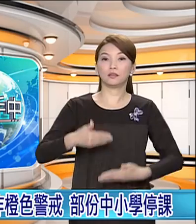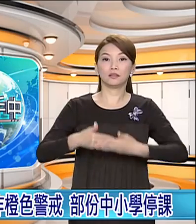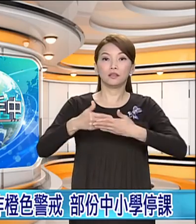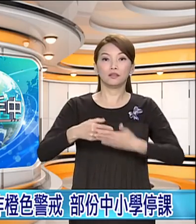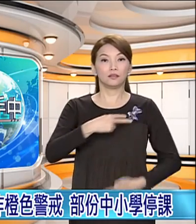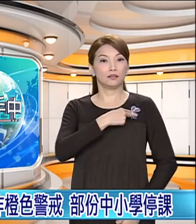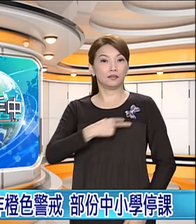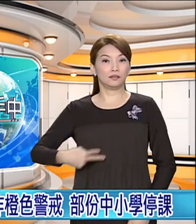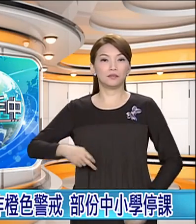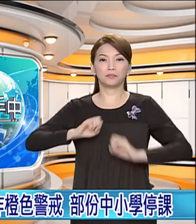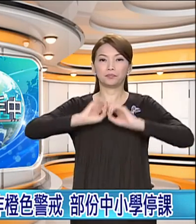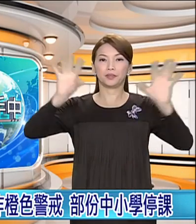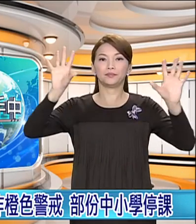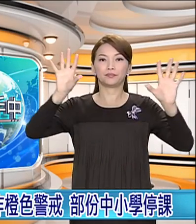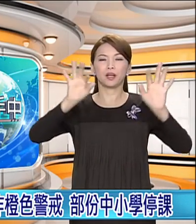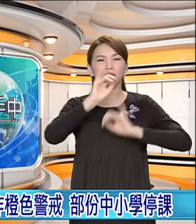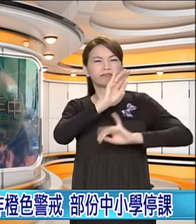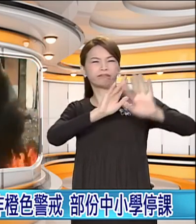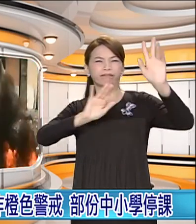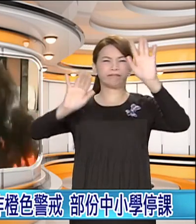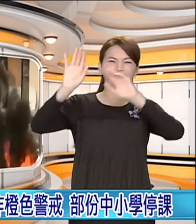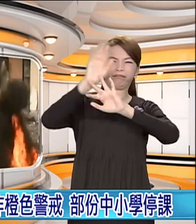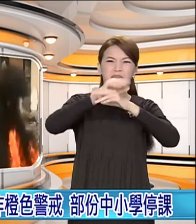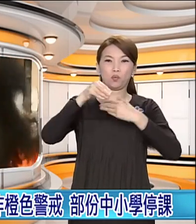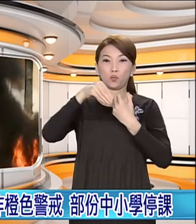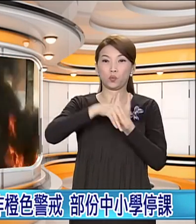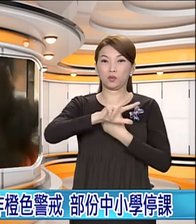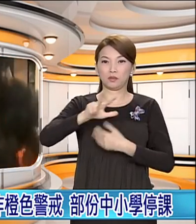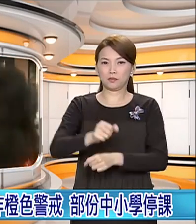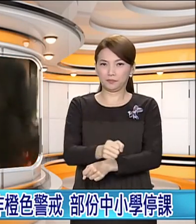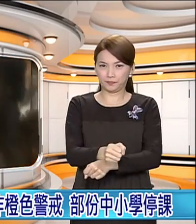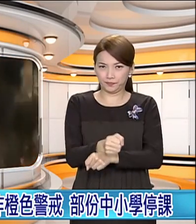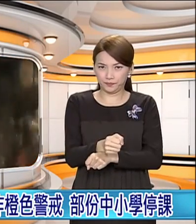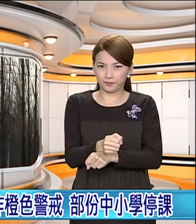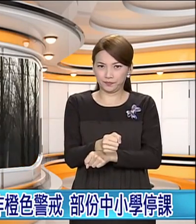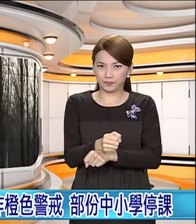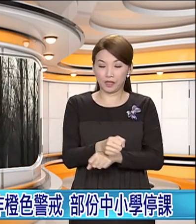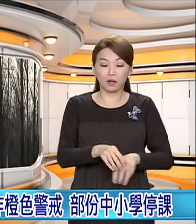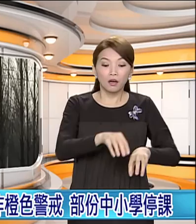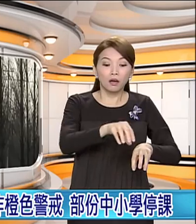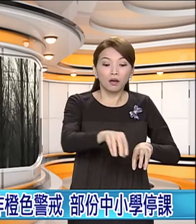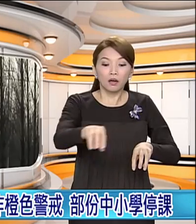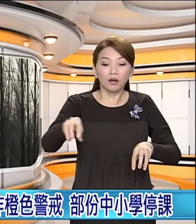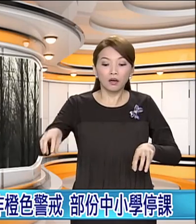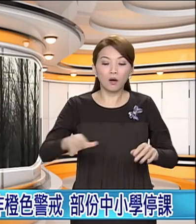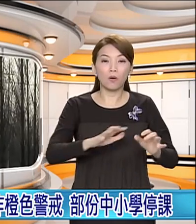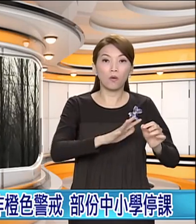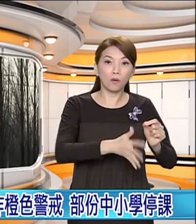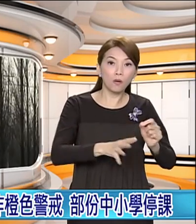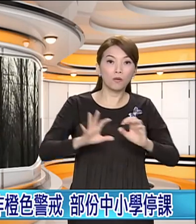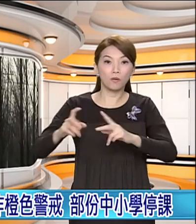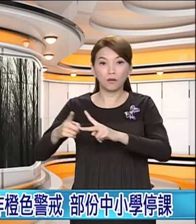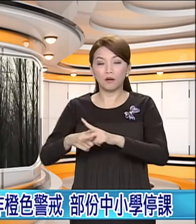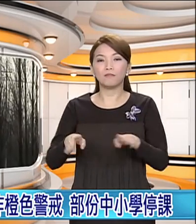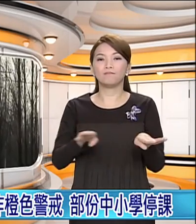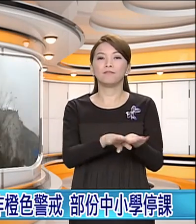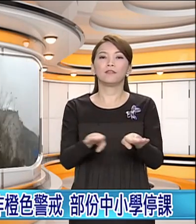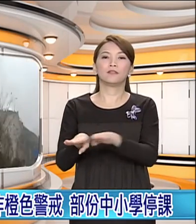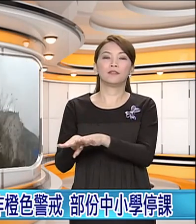来看中国北京，昨天是发出了雾霾橙色警戒，部分中小学都放了空